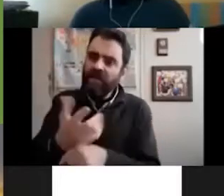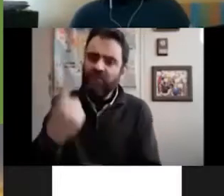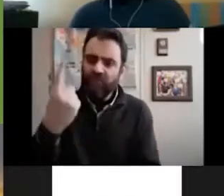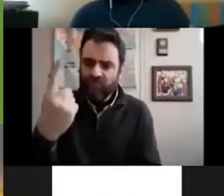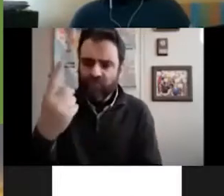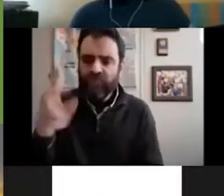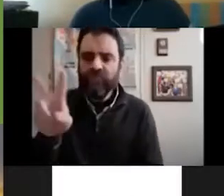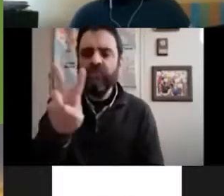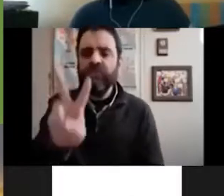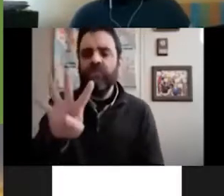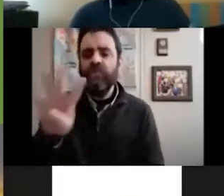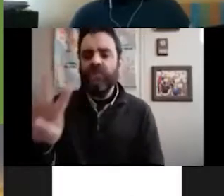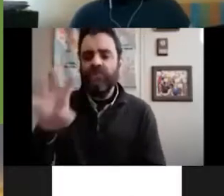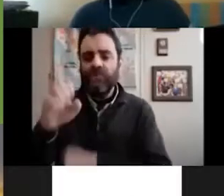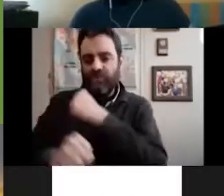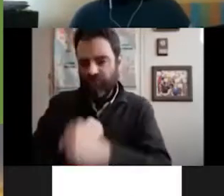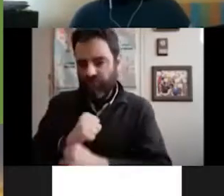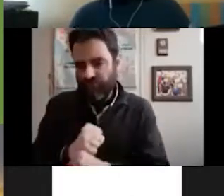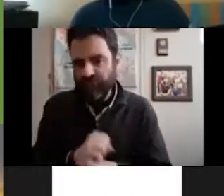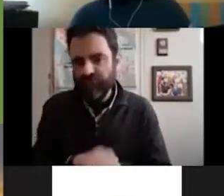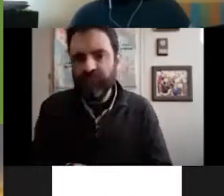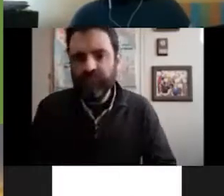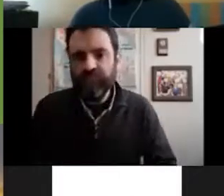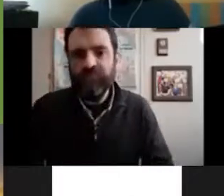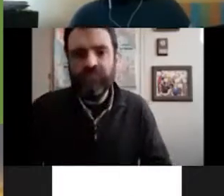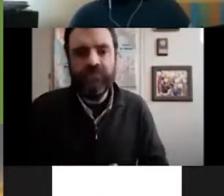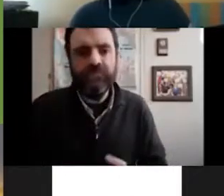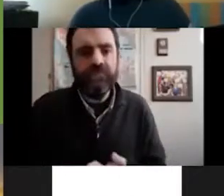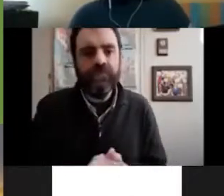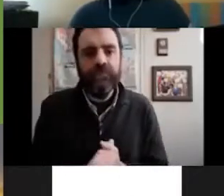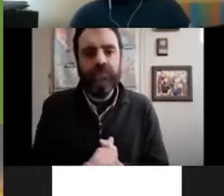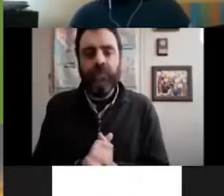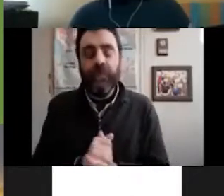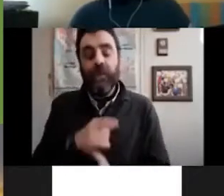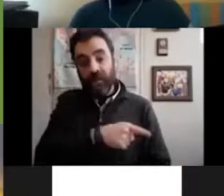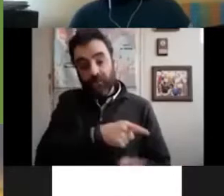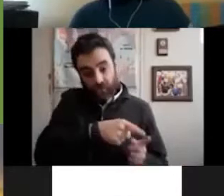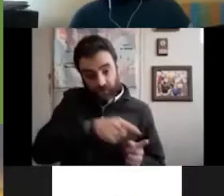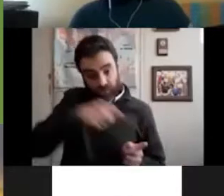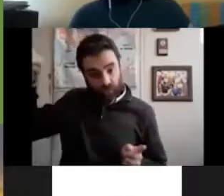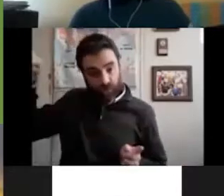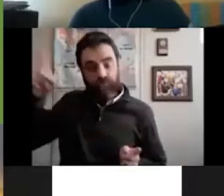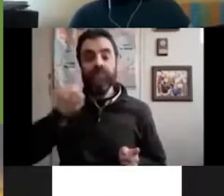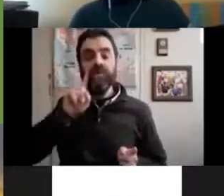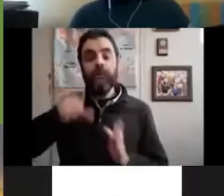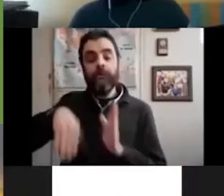años. Ese es el rango etario. Hay un estudiante de 24 años.